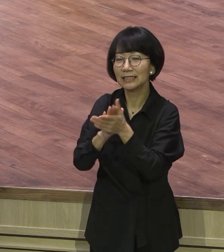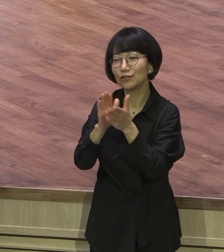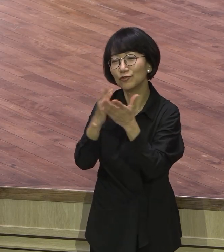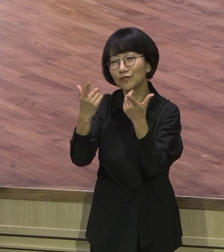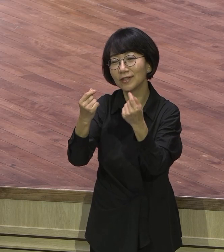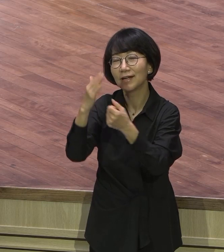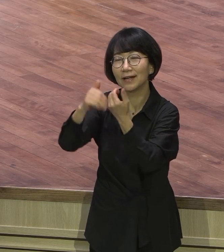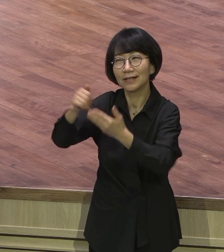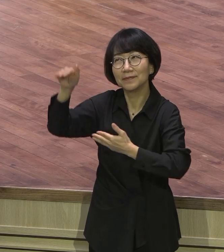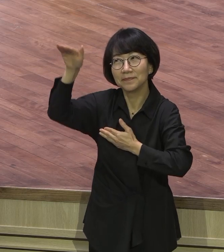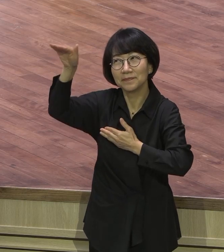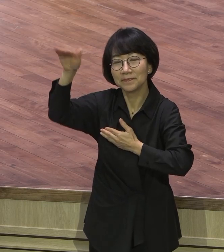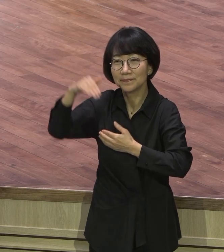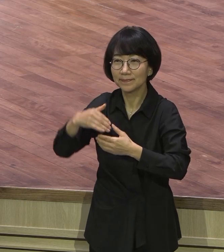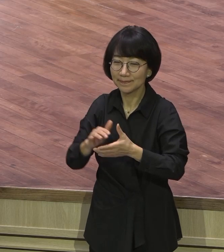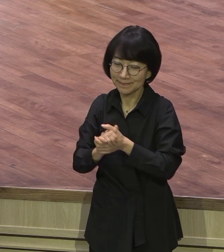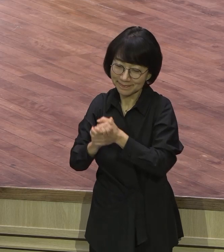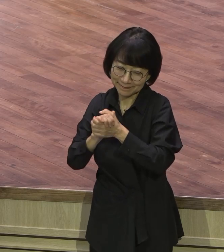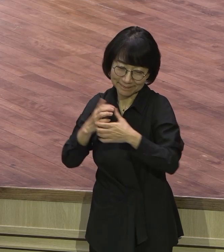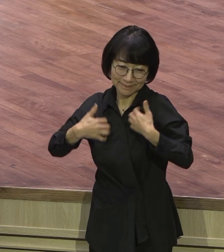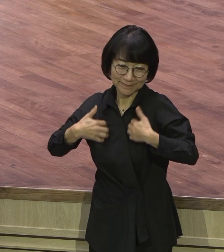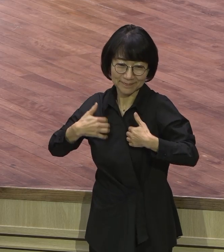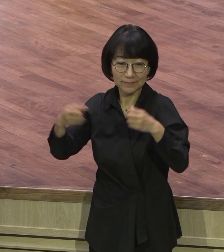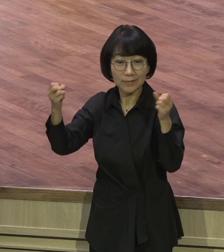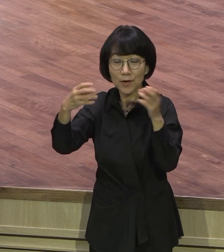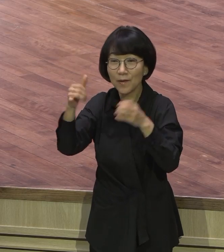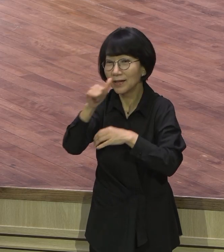그렇게 다정한 대화가 중요합니다. 대화.